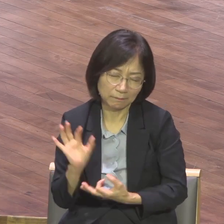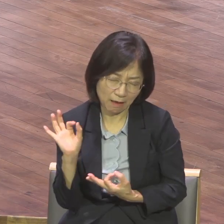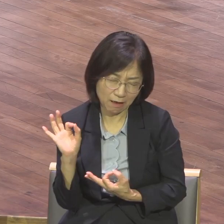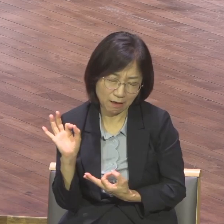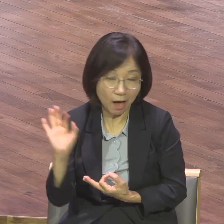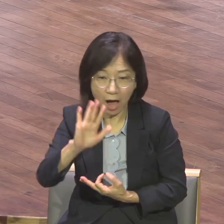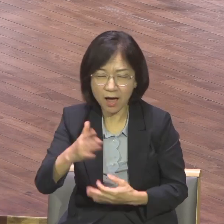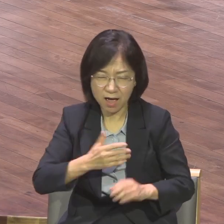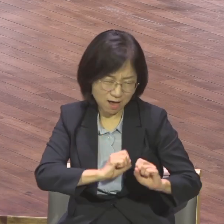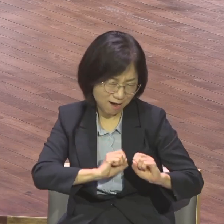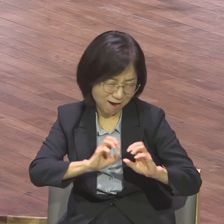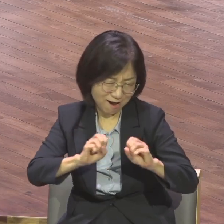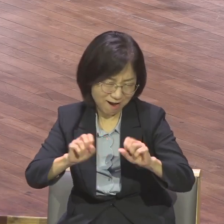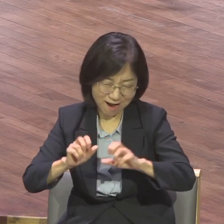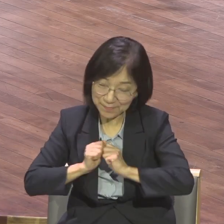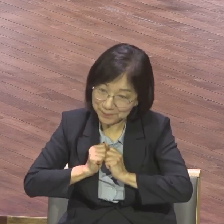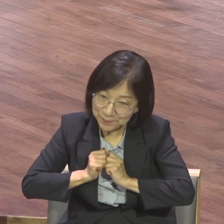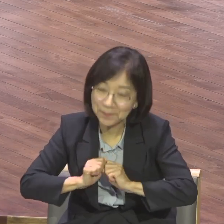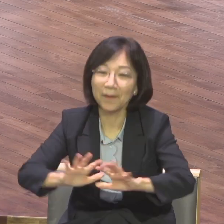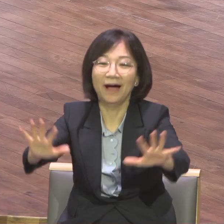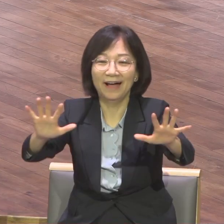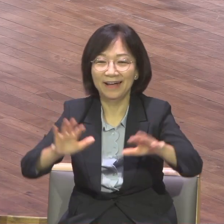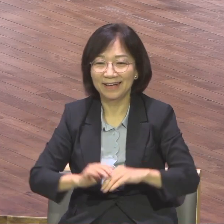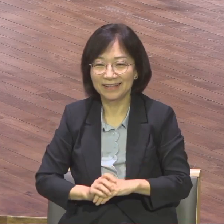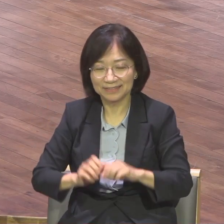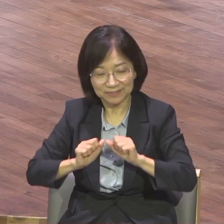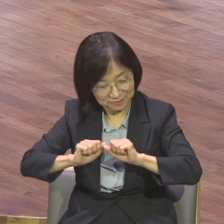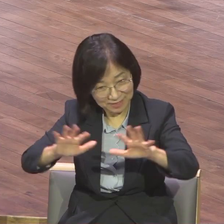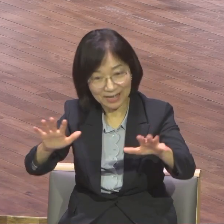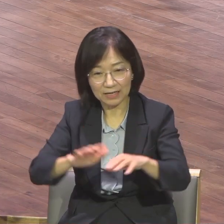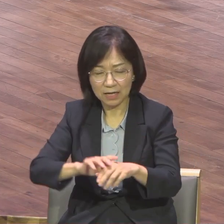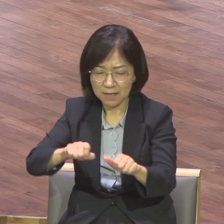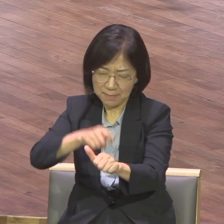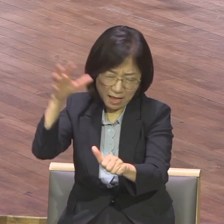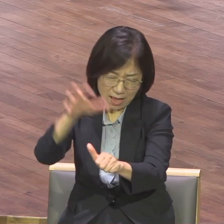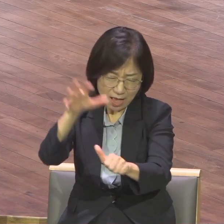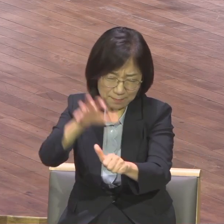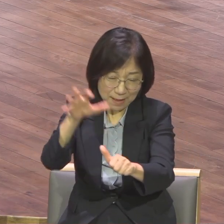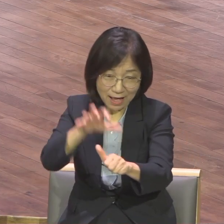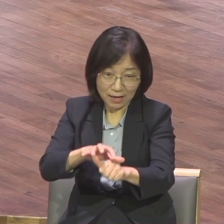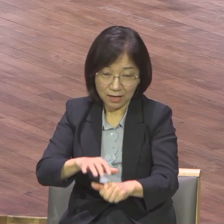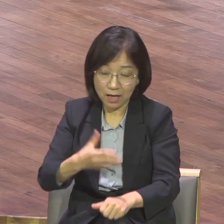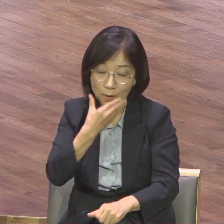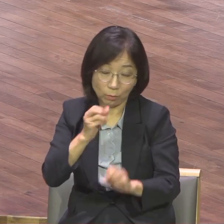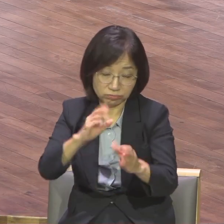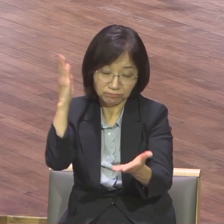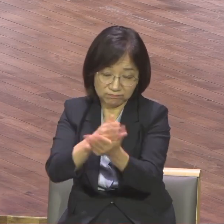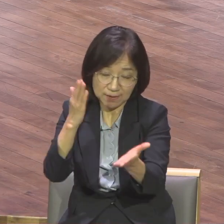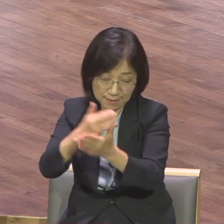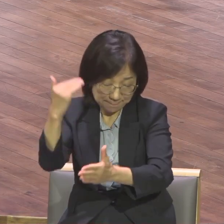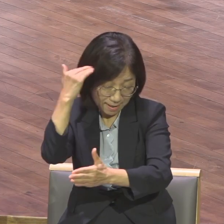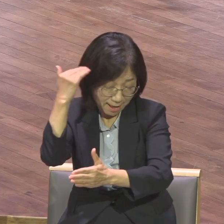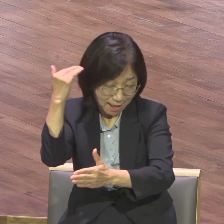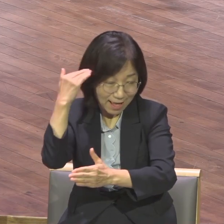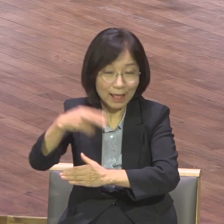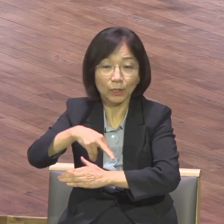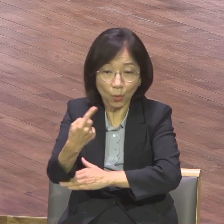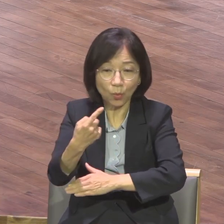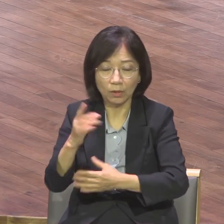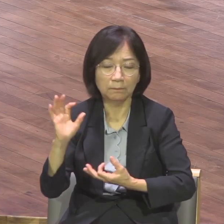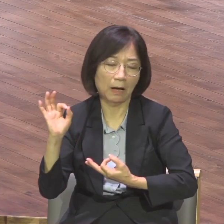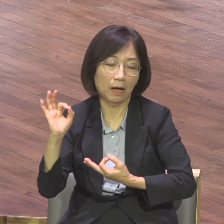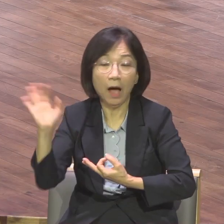않습니다. 복음은 절대로 아무리 비방을 해도 아무리 방해해도 복음은 그냥